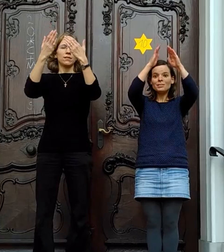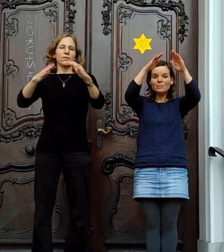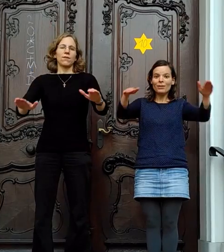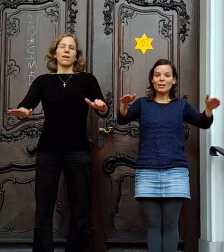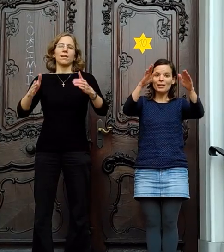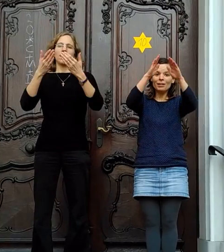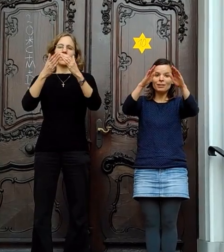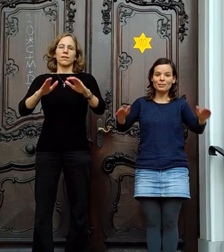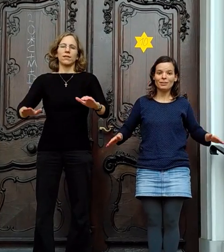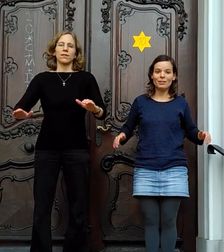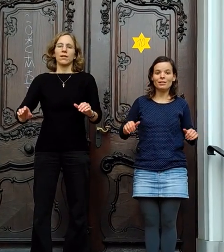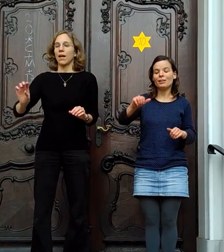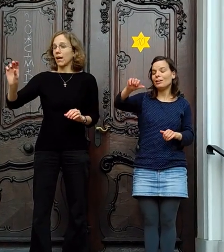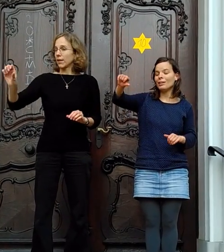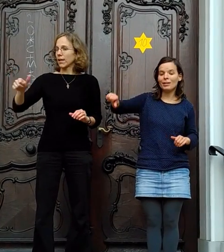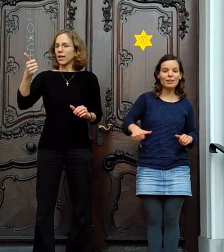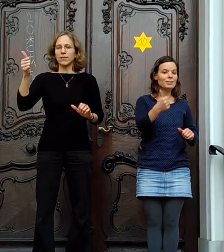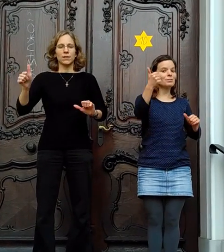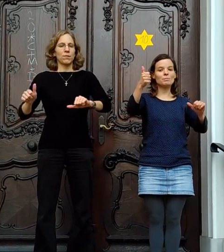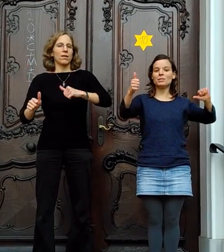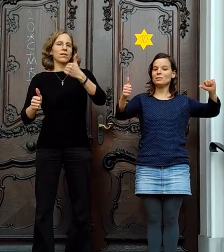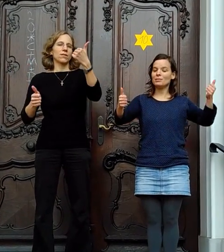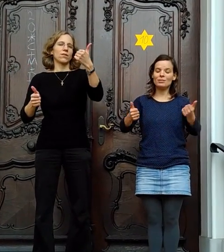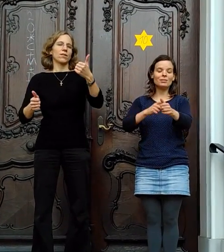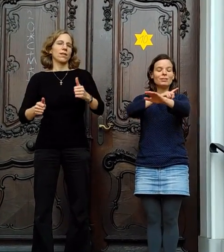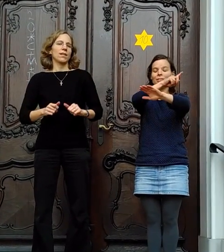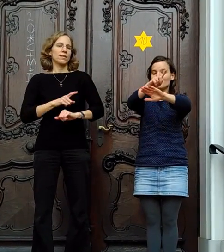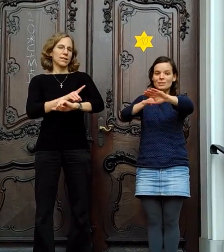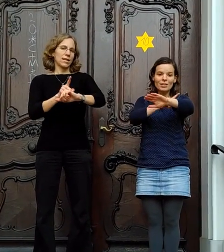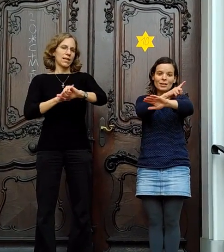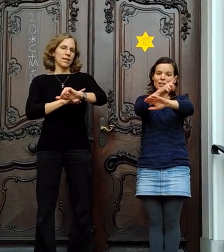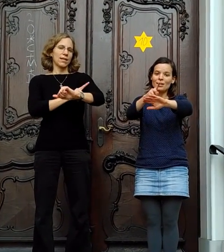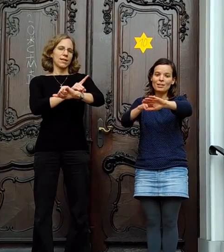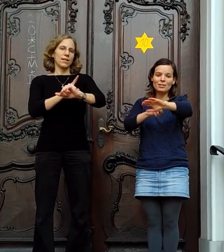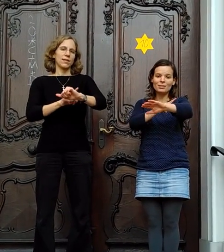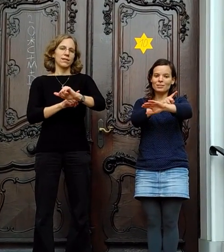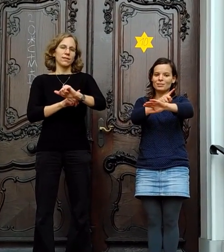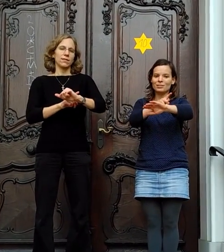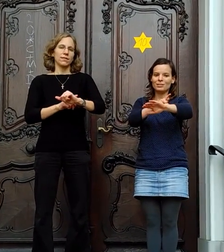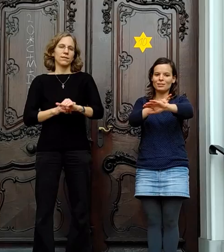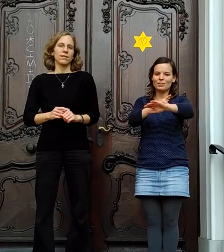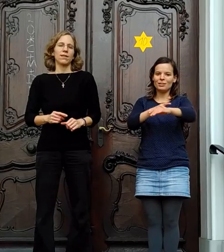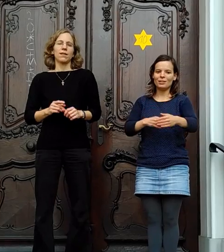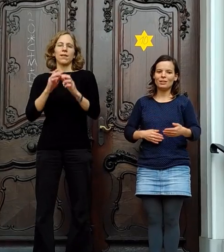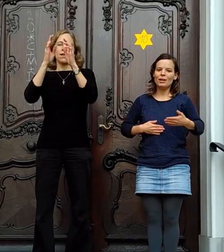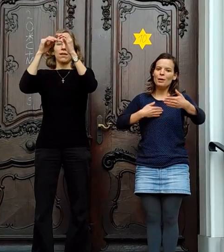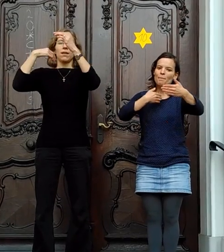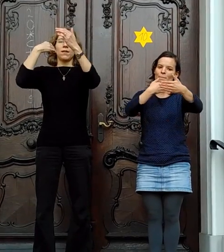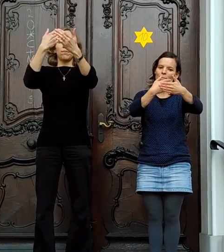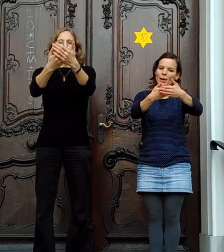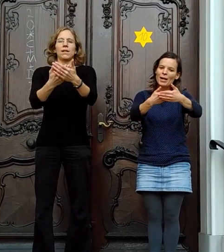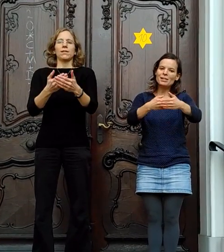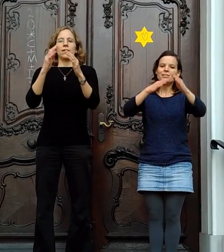Weihnachten, eine ganz besondere Zeit Bald ist